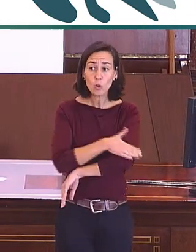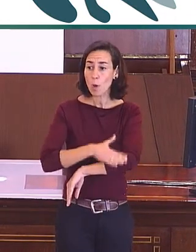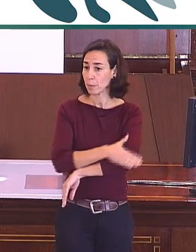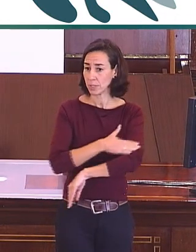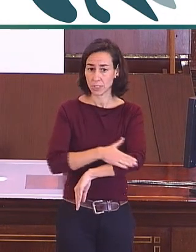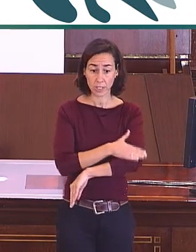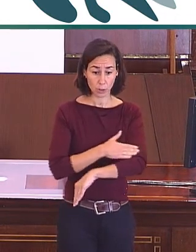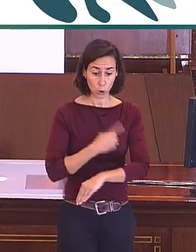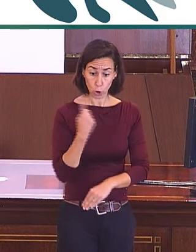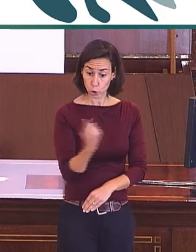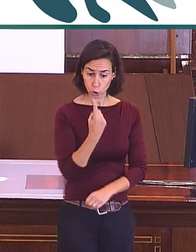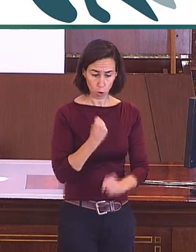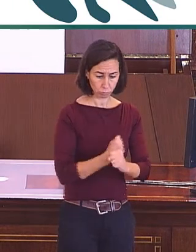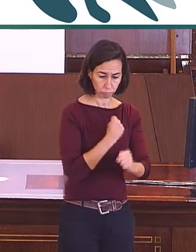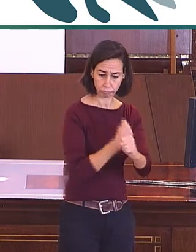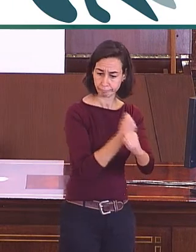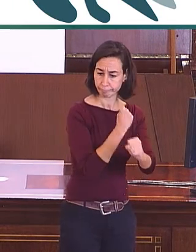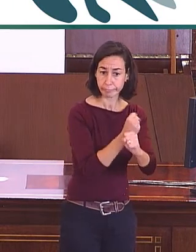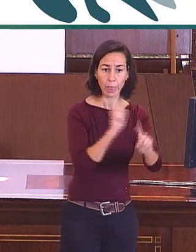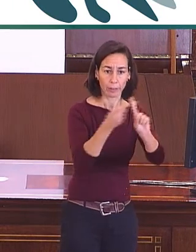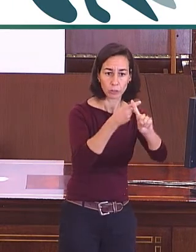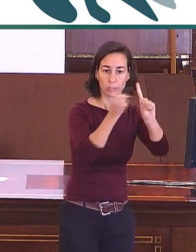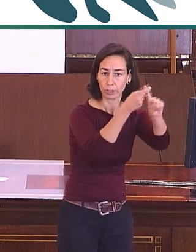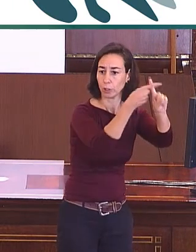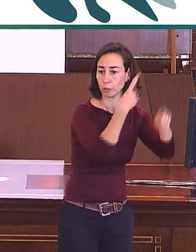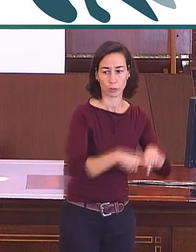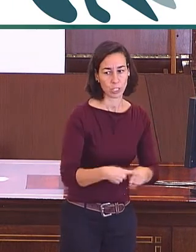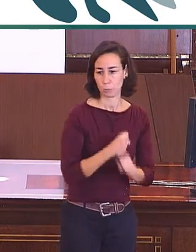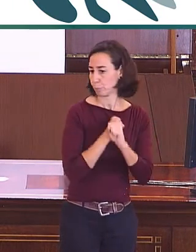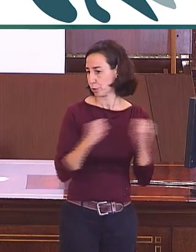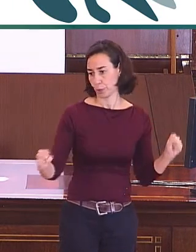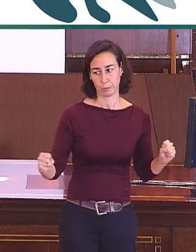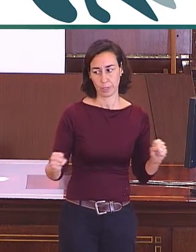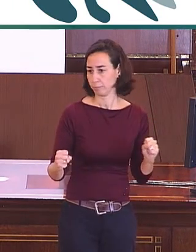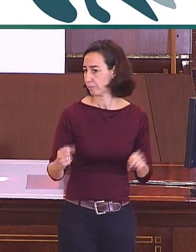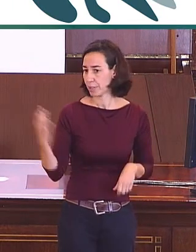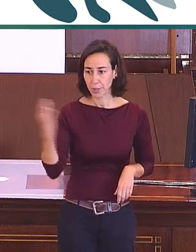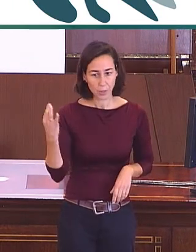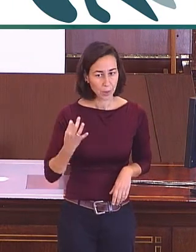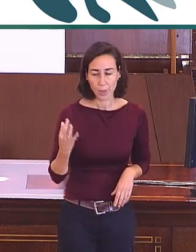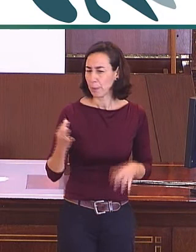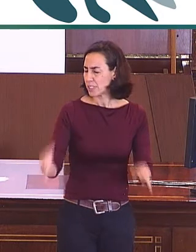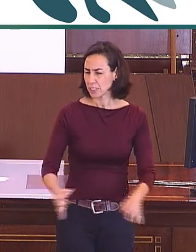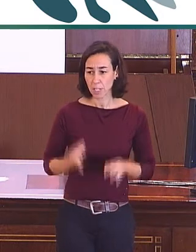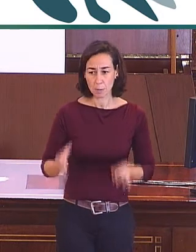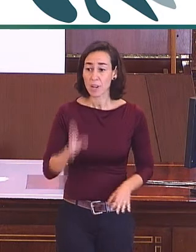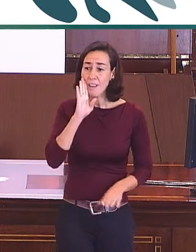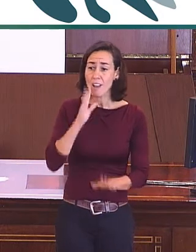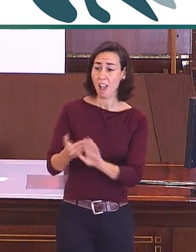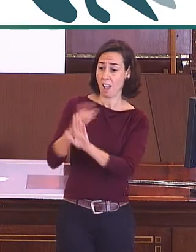solos e intentar conseguir metas si no contamos con esa complicidad que os decía al principio de la sociedad civil de las personas